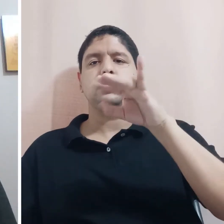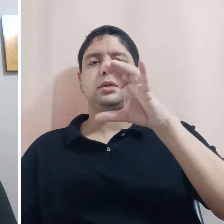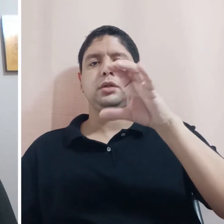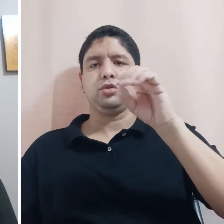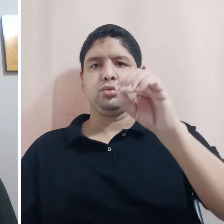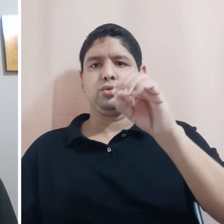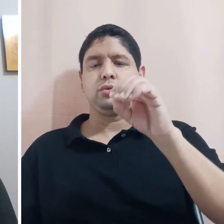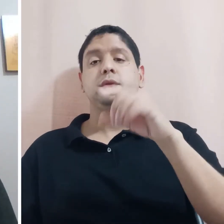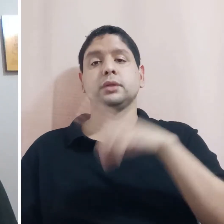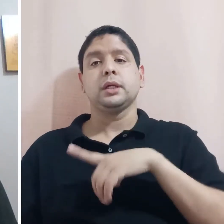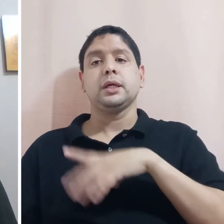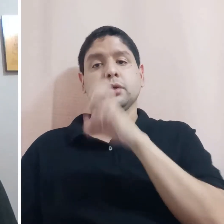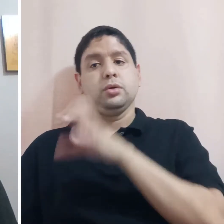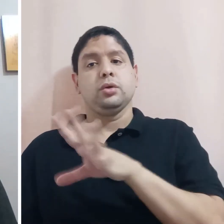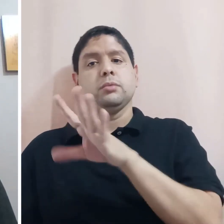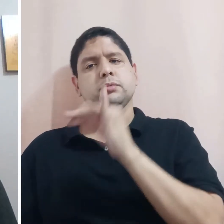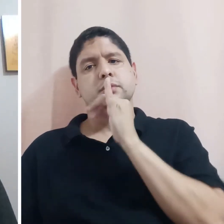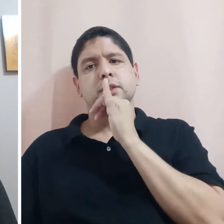né, a Europa,